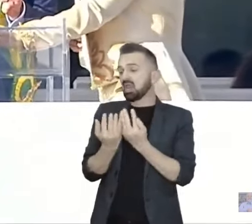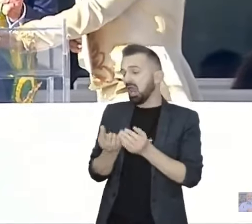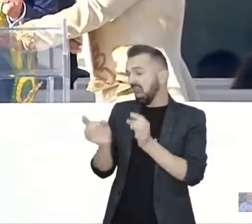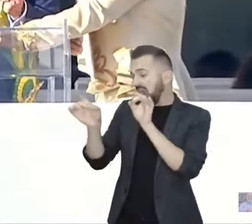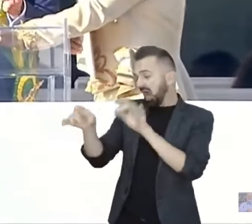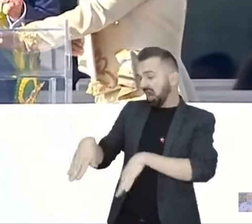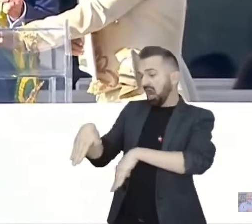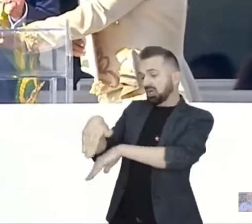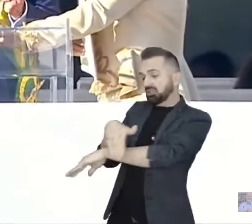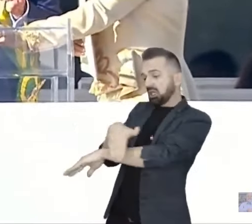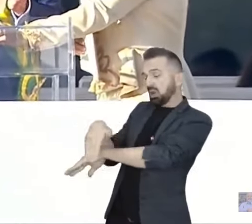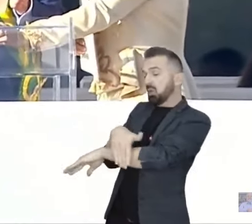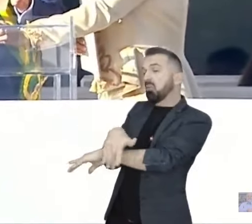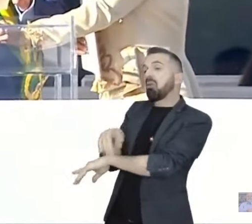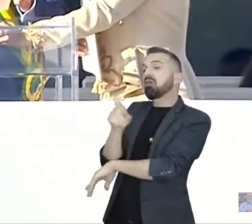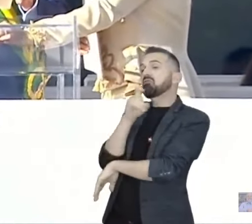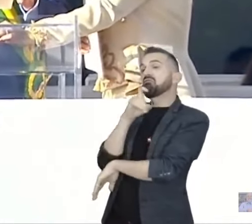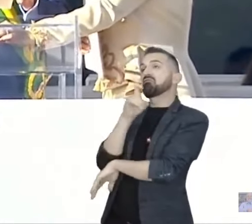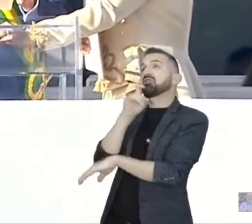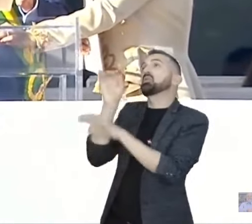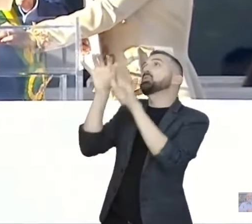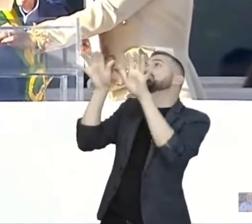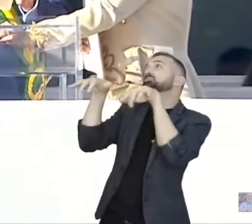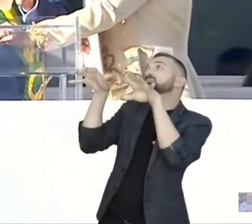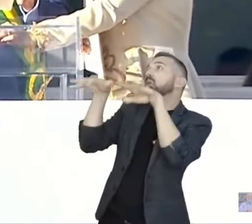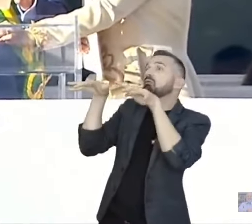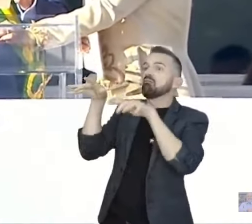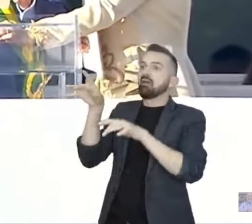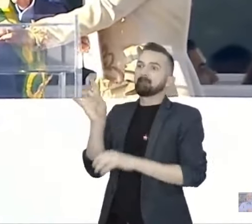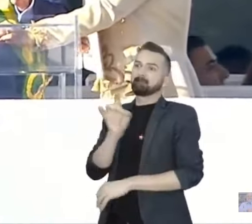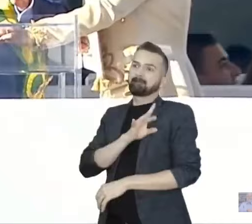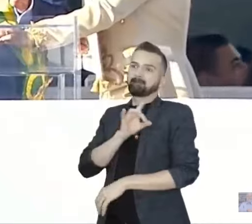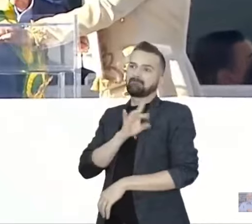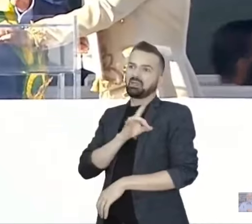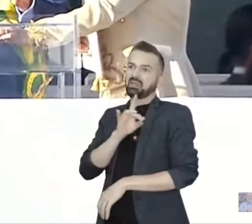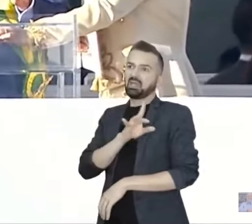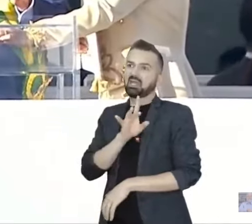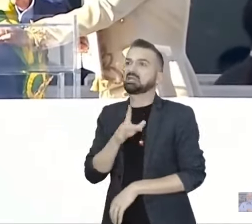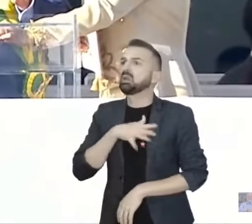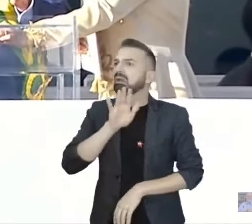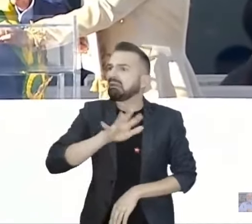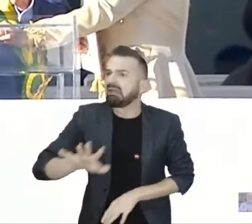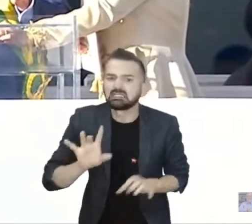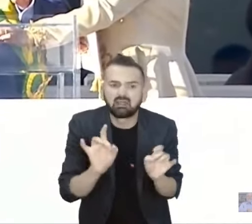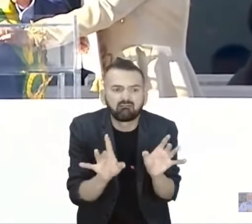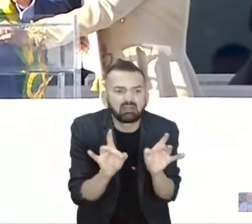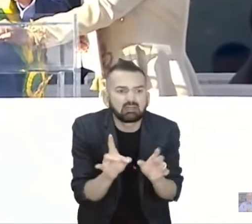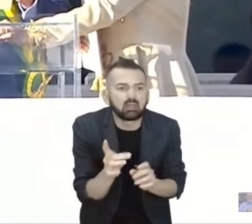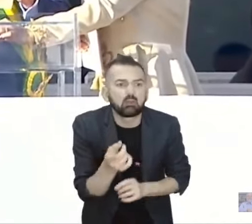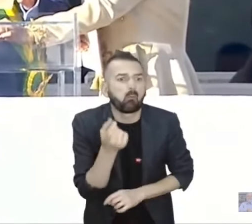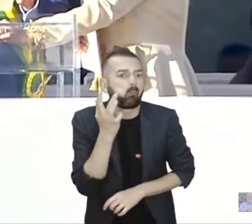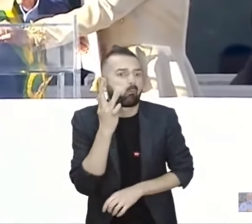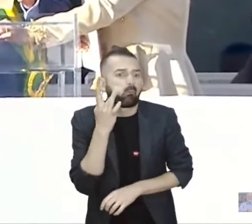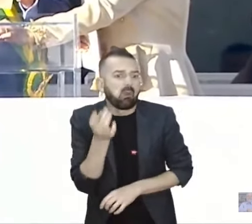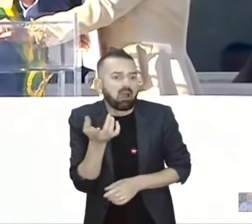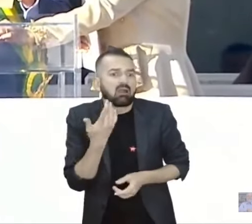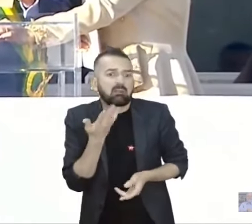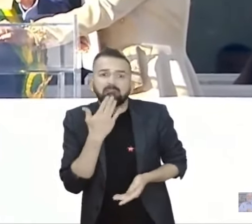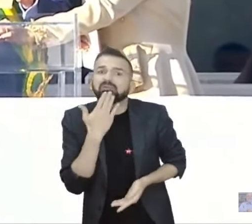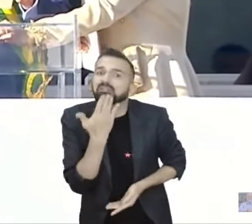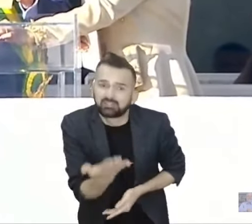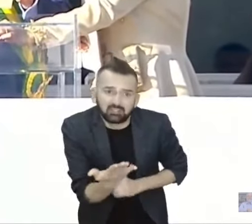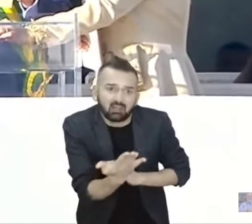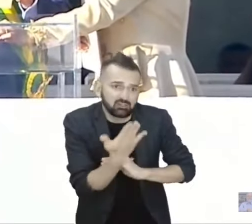o frio, a chuva e o medo. Crianças vendendo bala ou pedindo esmola, quando deveriam estar na escola,